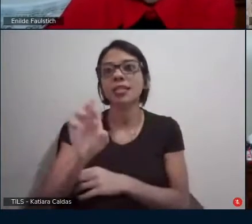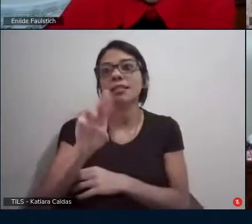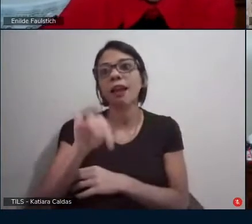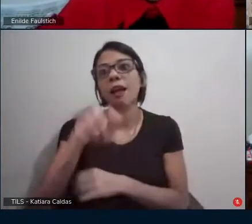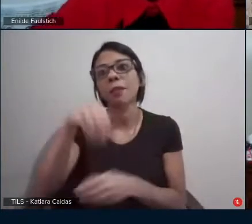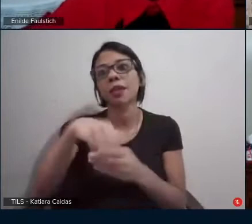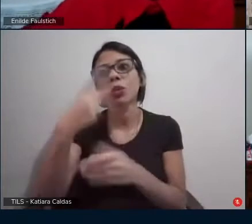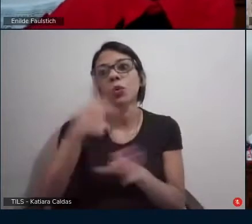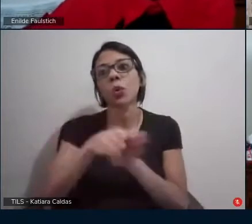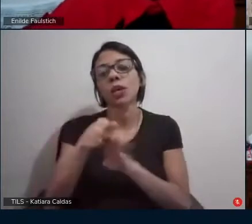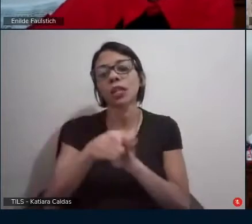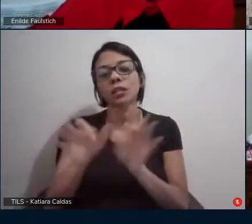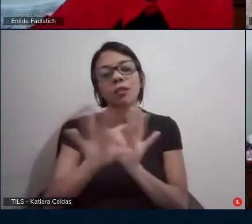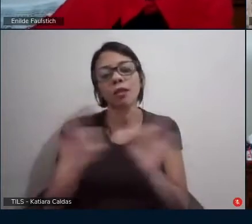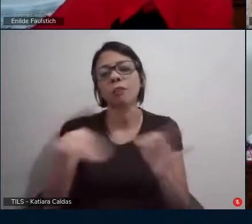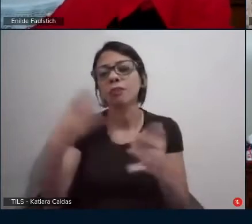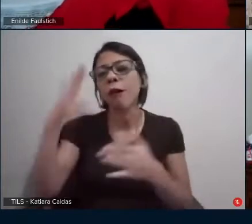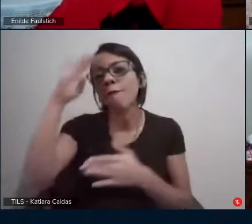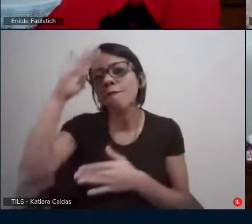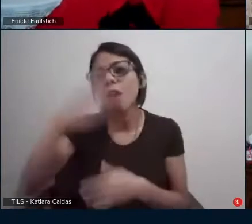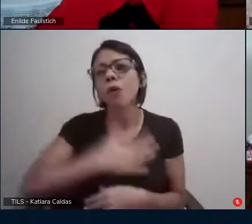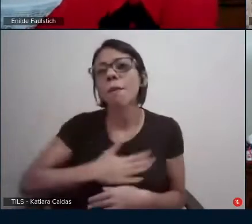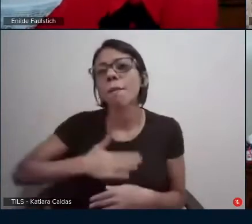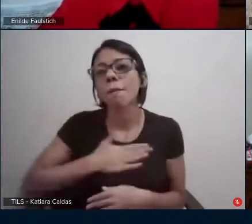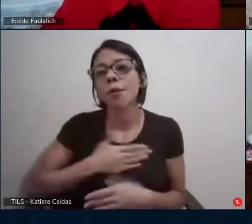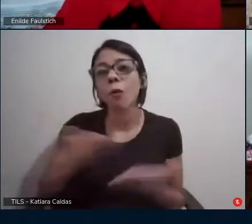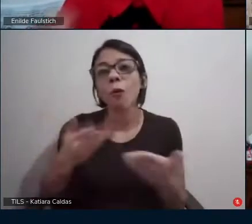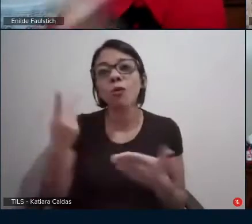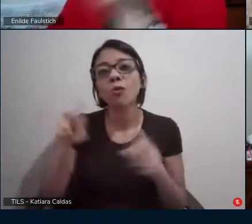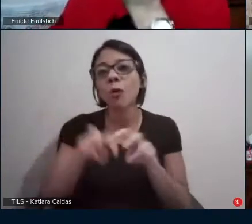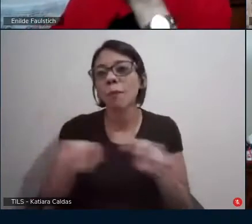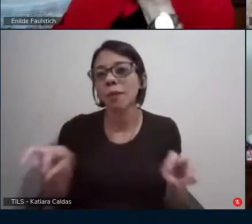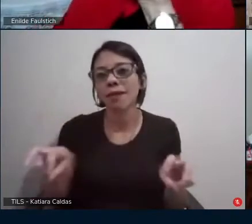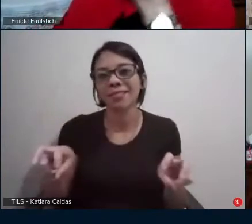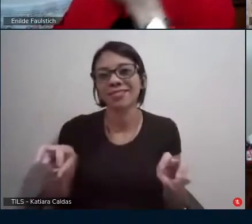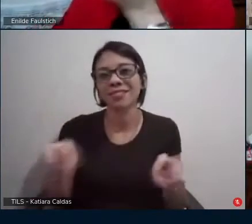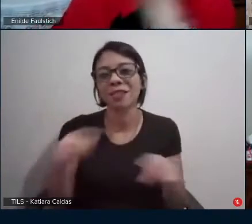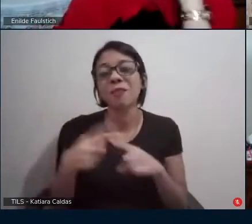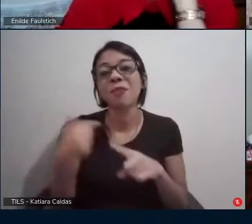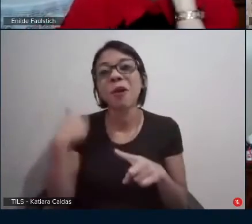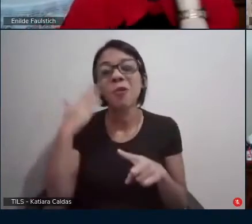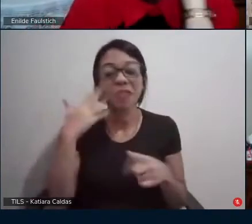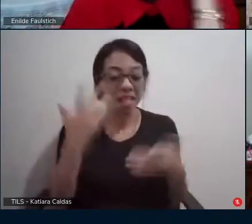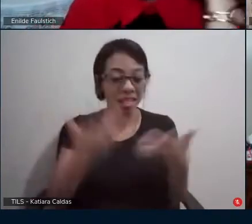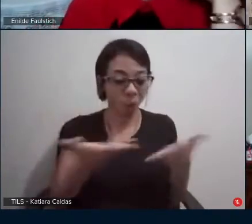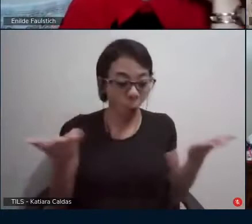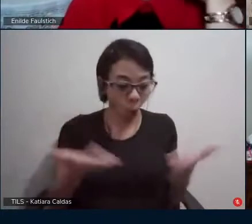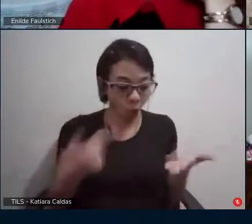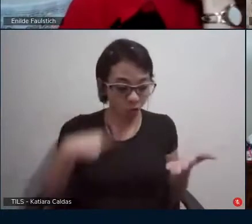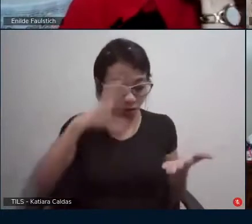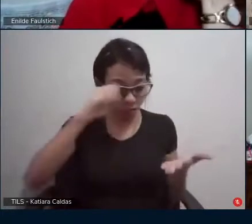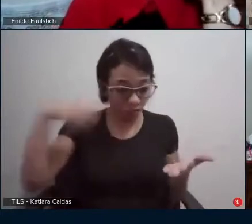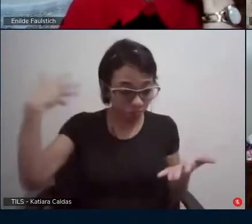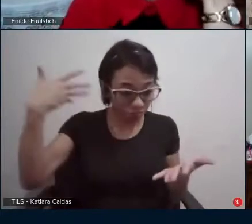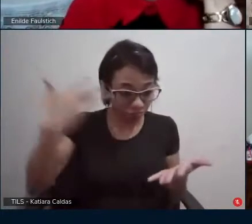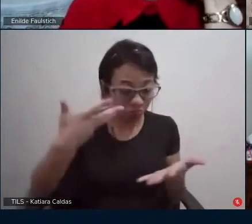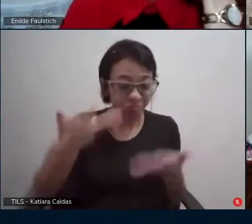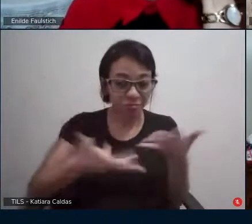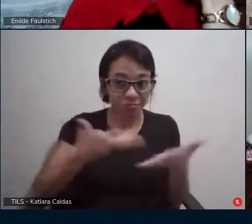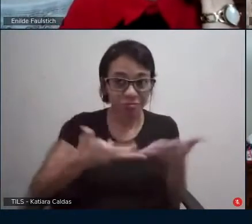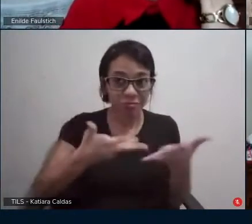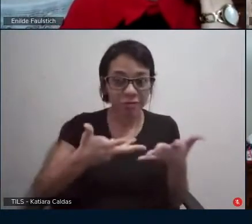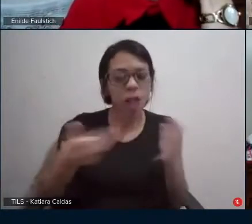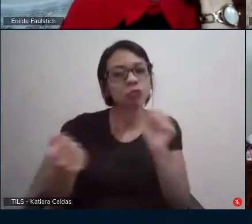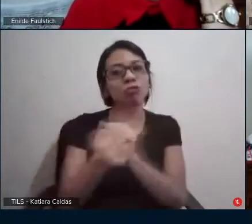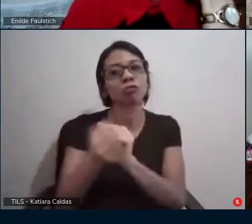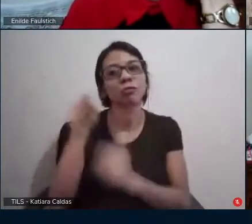Muito obrigada. Falk, é um prazer estar hoje na sua banca. O que eu sei de língua de sinais, o que eu aprendi de língua de sinais, eu aprendi